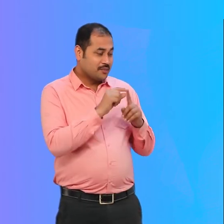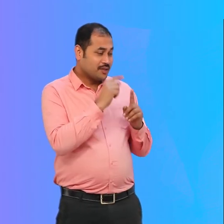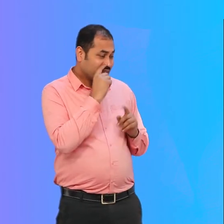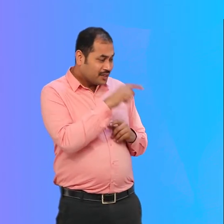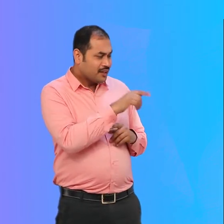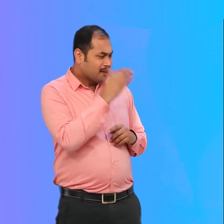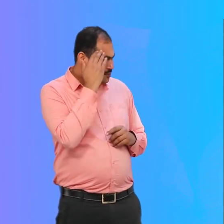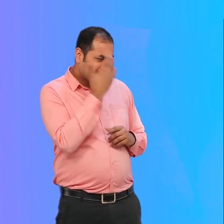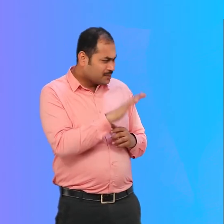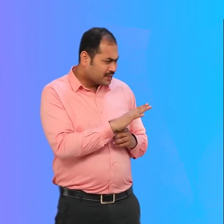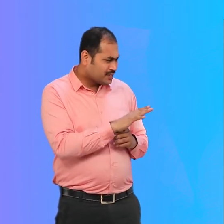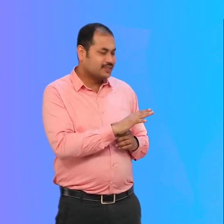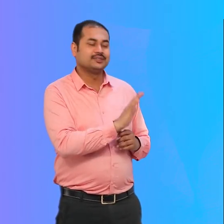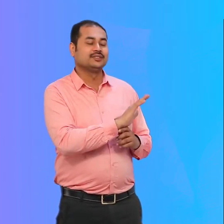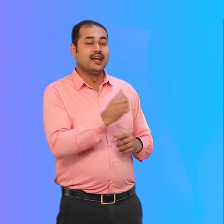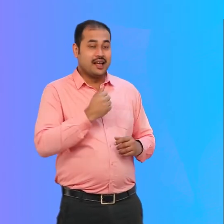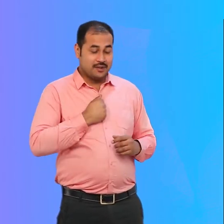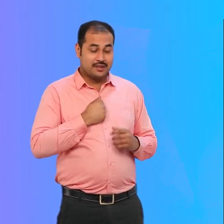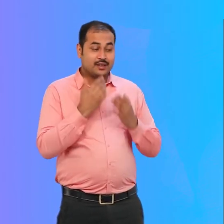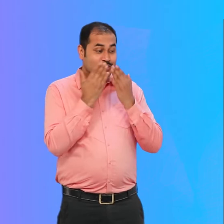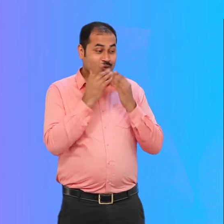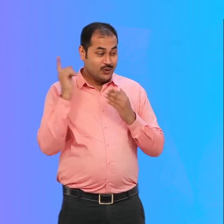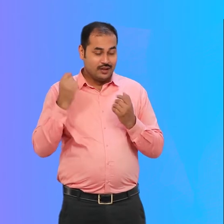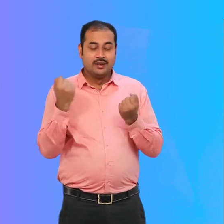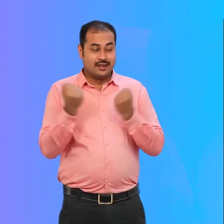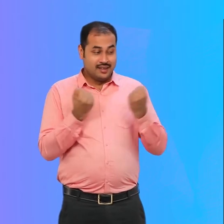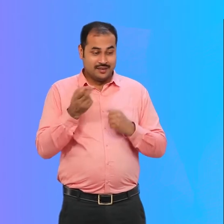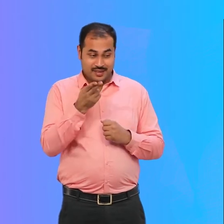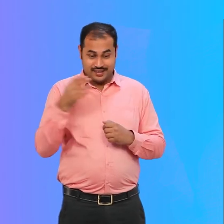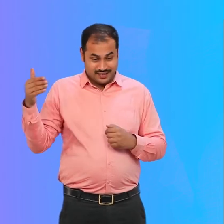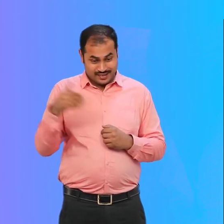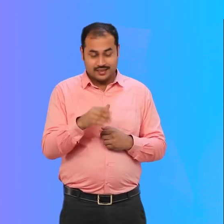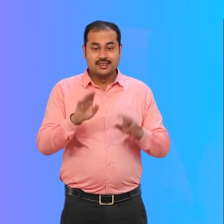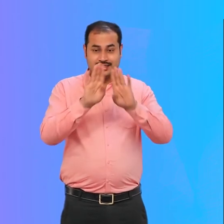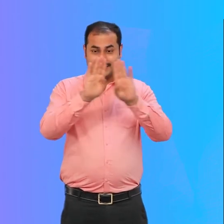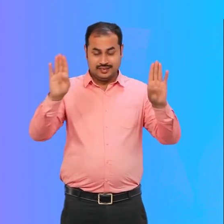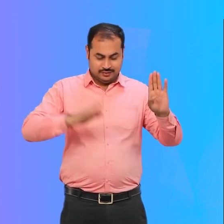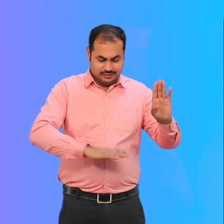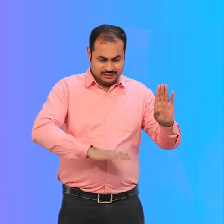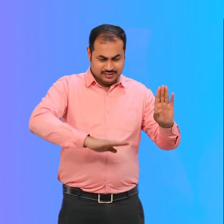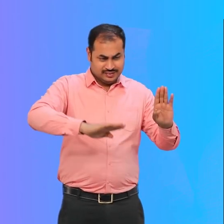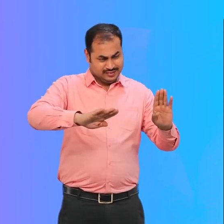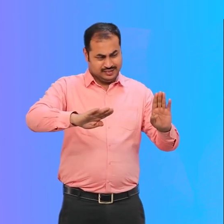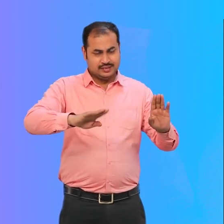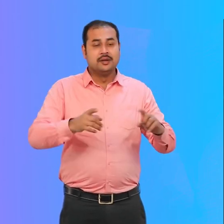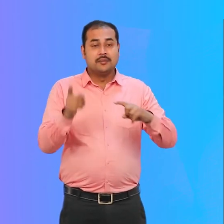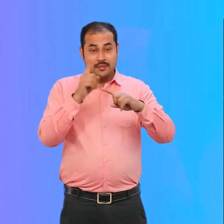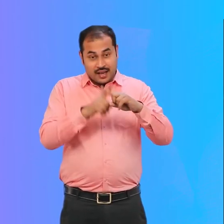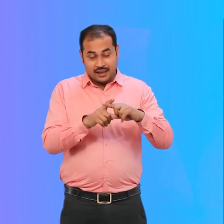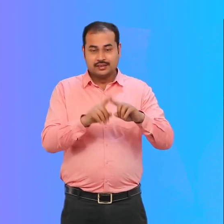कि प्रिया तुम्हें शायद पता नहीं है हमारी स्कूल बस में फोल्ड बलराम लगा दिए गए हैं